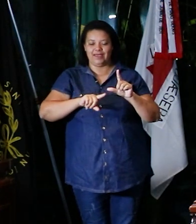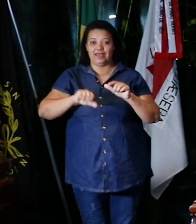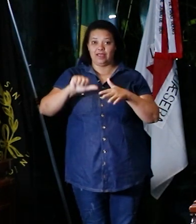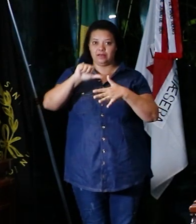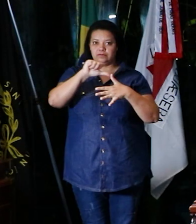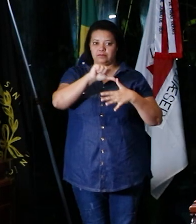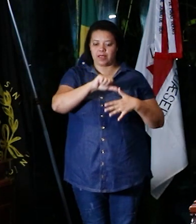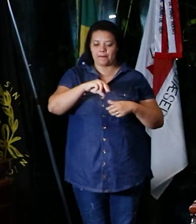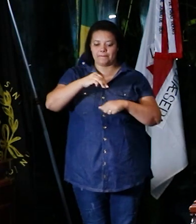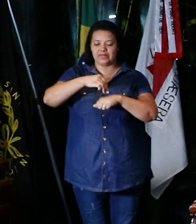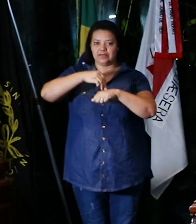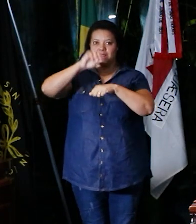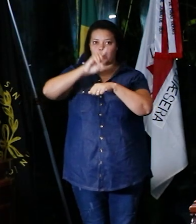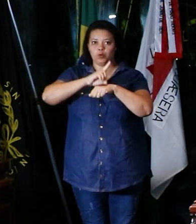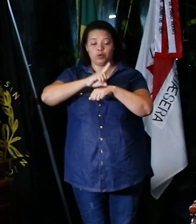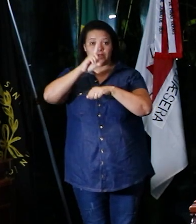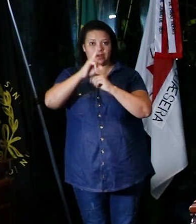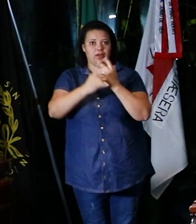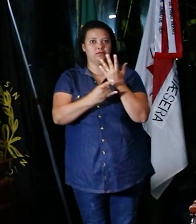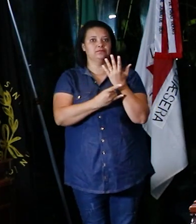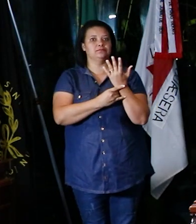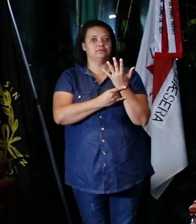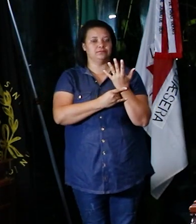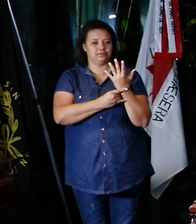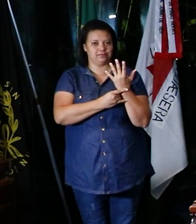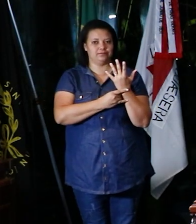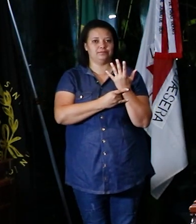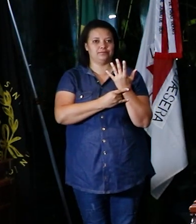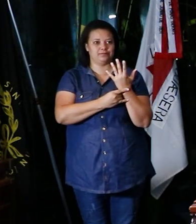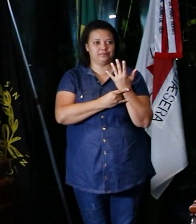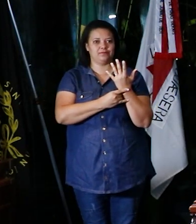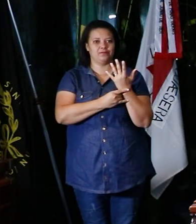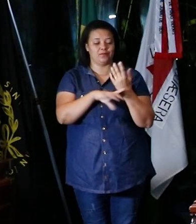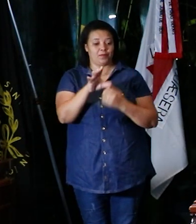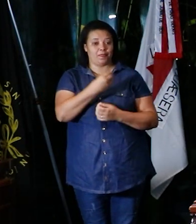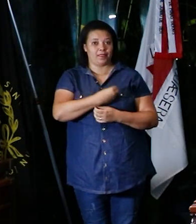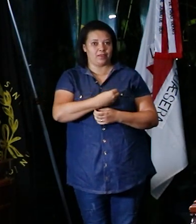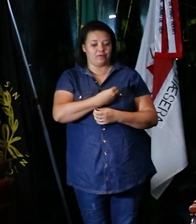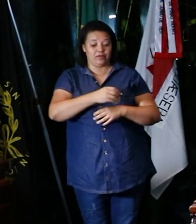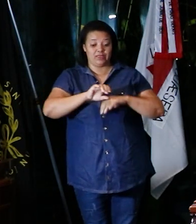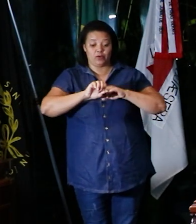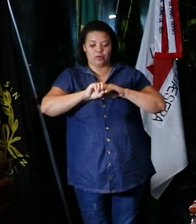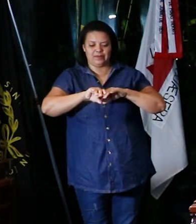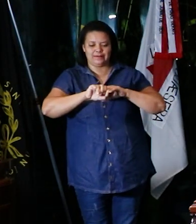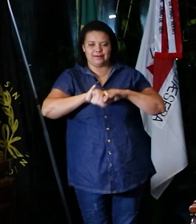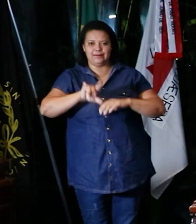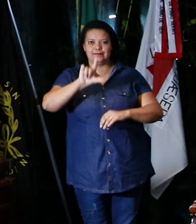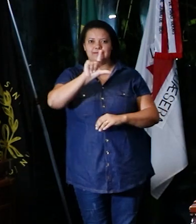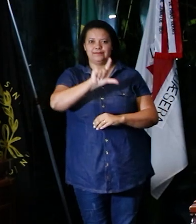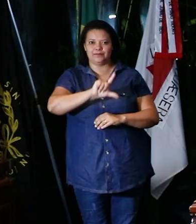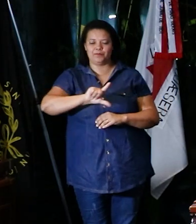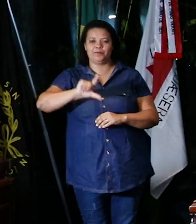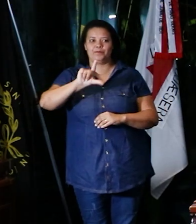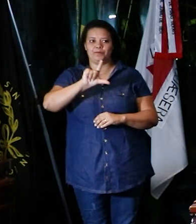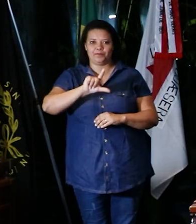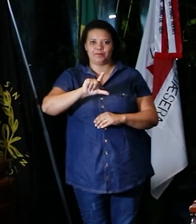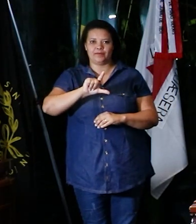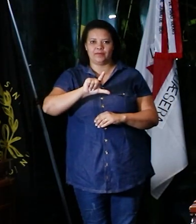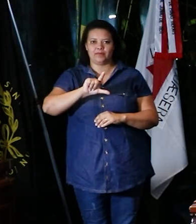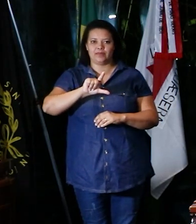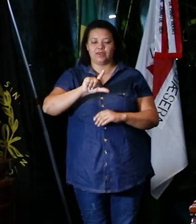mestrado e doutorado em Letras pela UFMG, e dedicou sua vida ao ensino e literatura. Lecionou